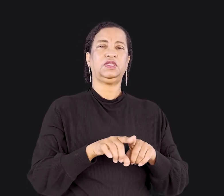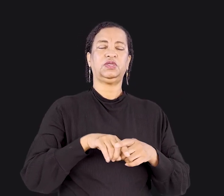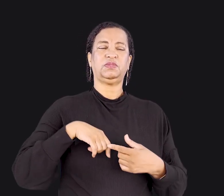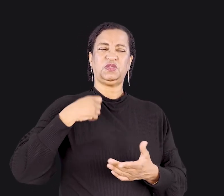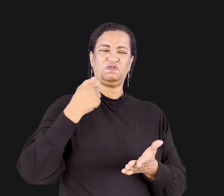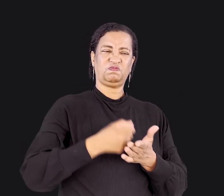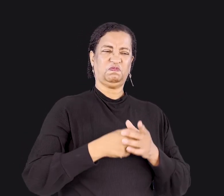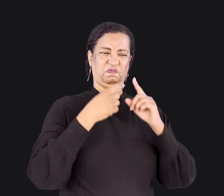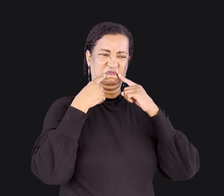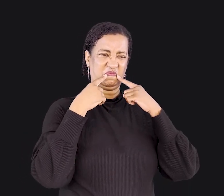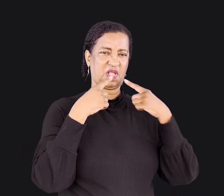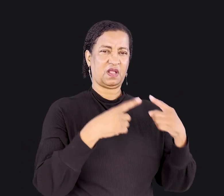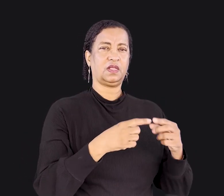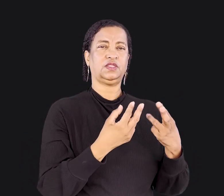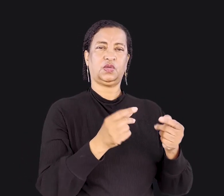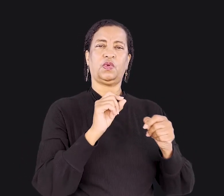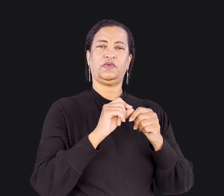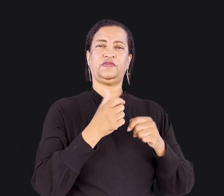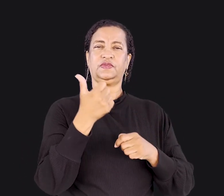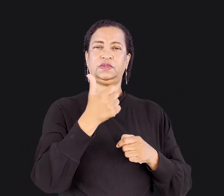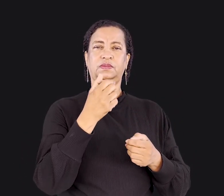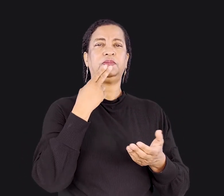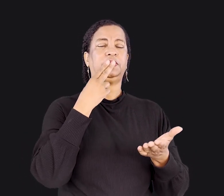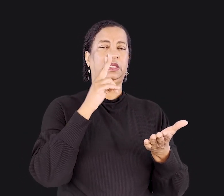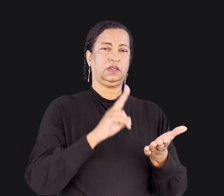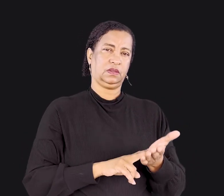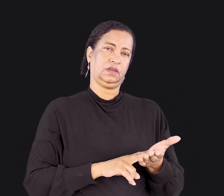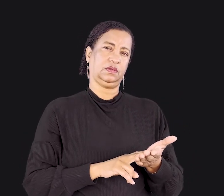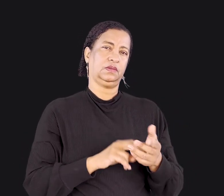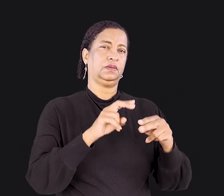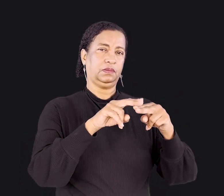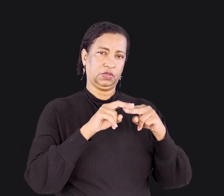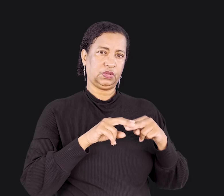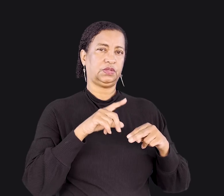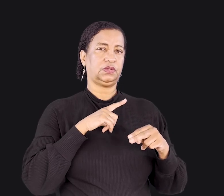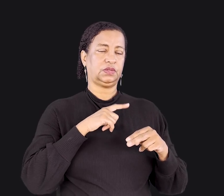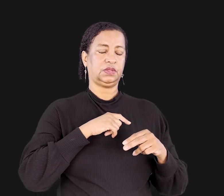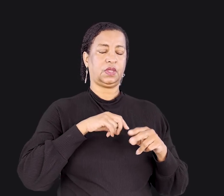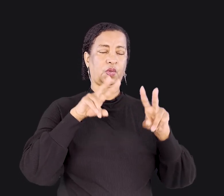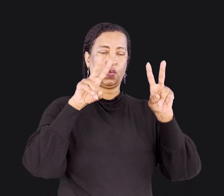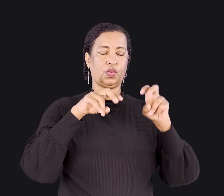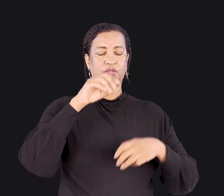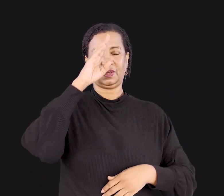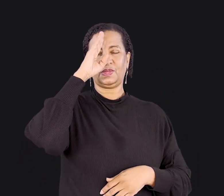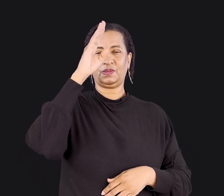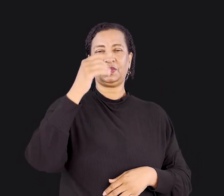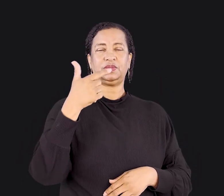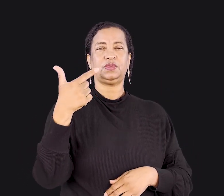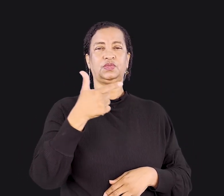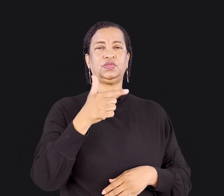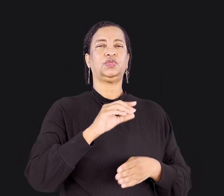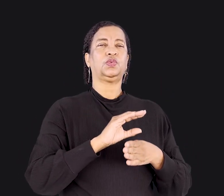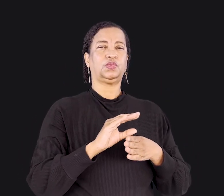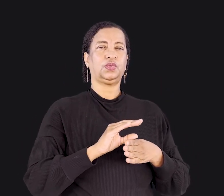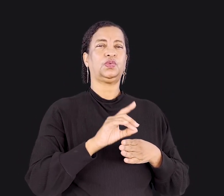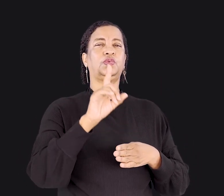tão duro como ele tinha sido na primeira carta. Por isso o tema principal de 2 Coríntios são as credenciais